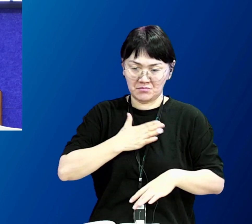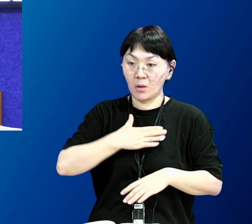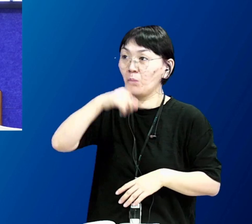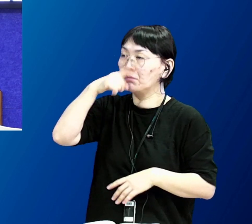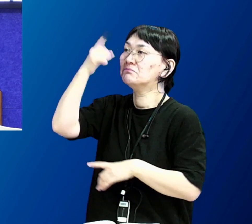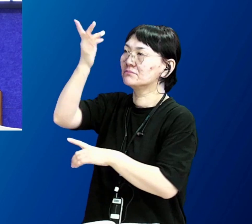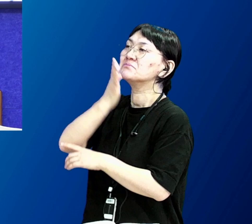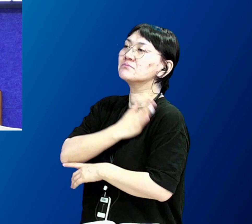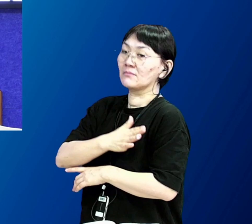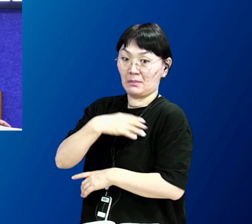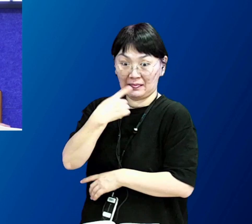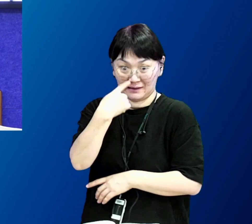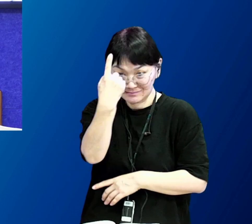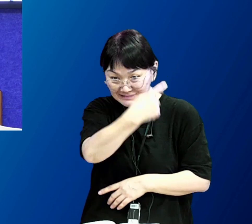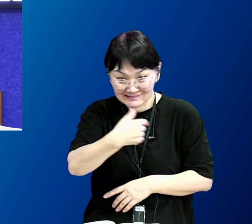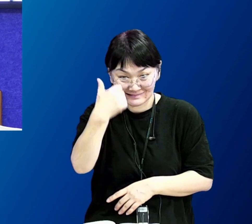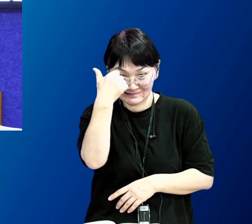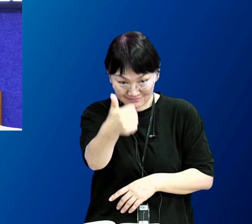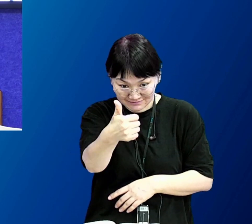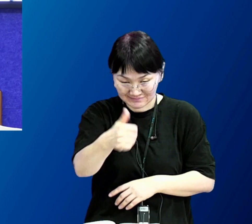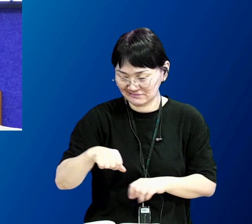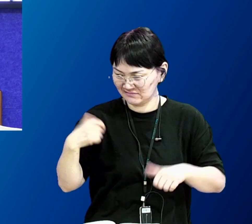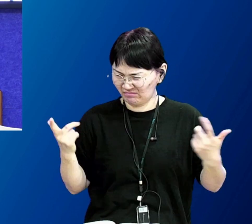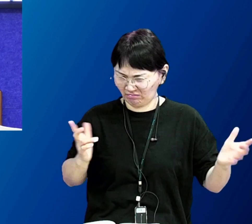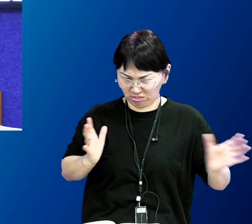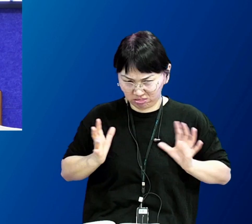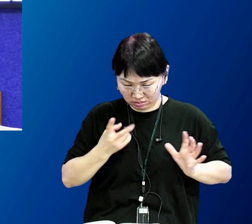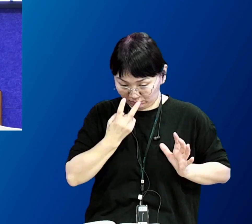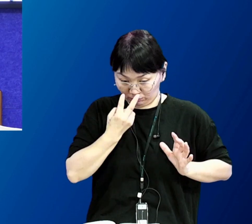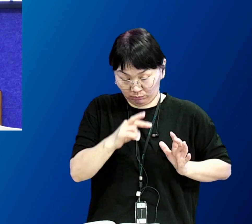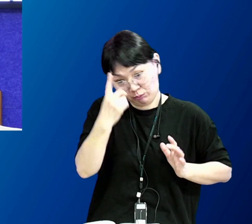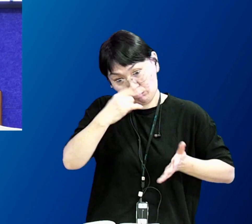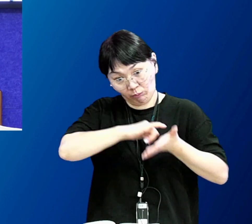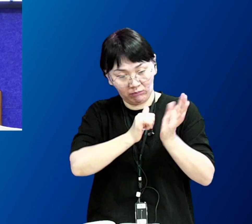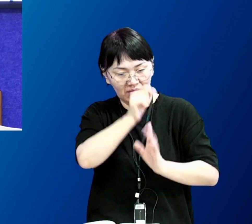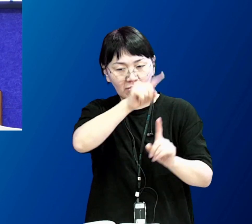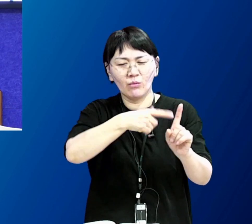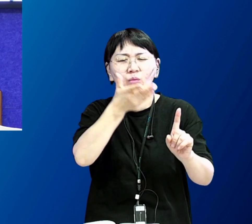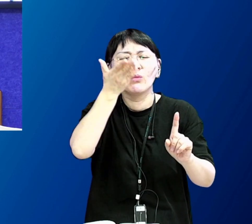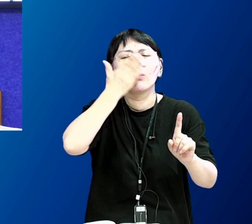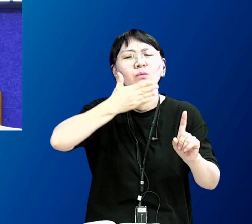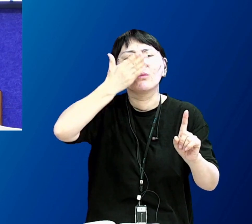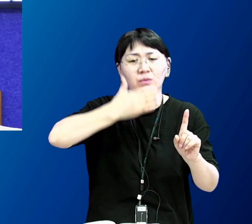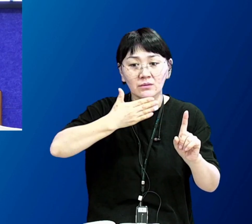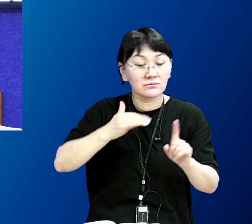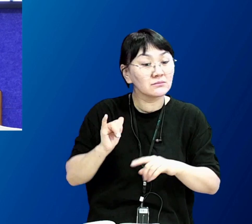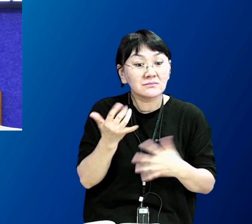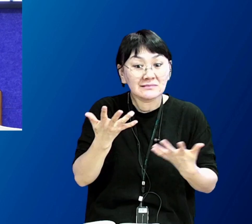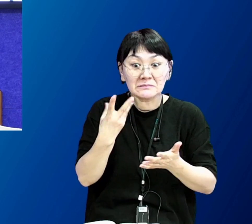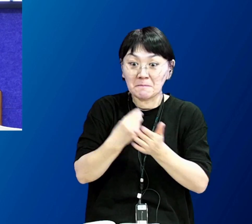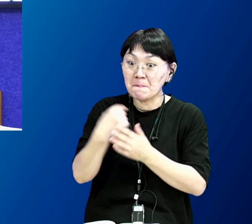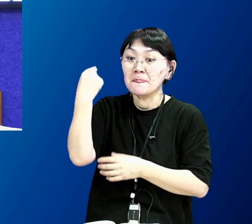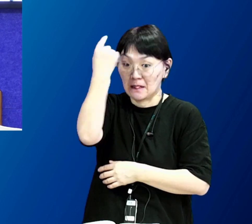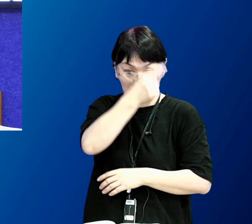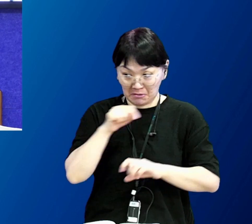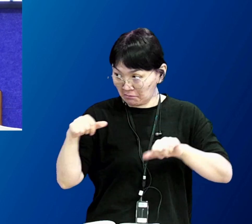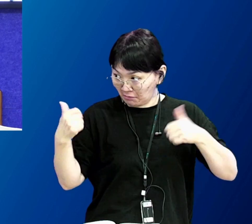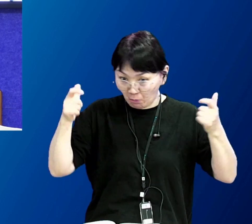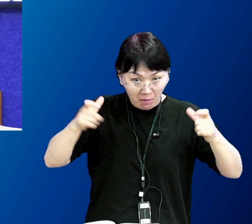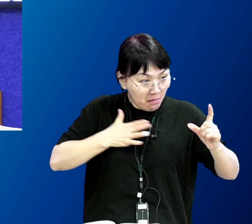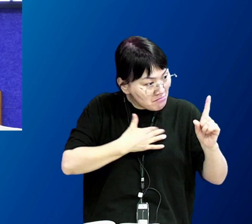бурханыг хайрладаг гэж хэлчихээд ах дүүгээ үзэн яддаг бол тэр худалч. Учир нь харсаар атла ах